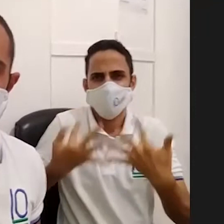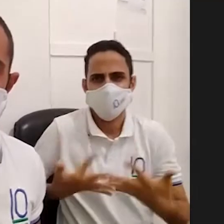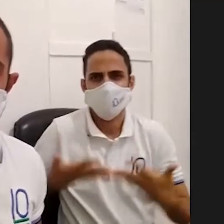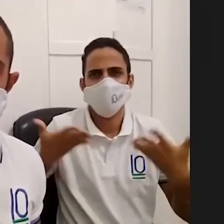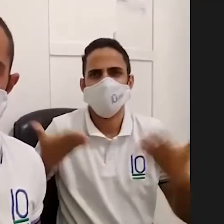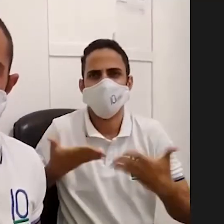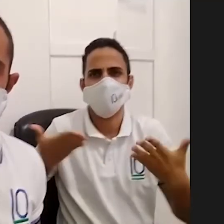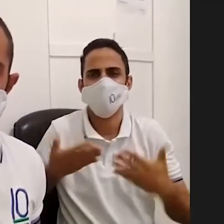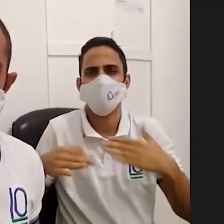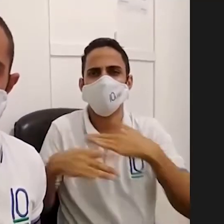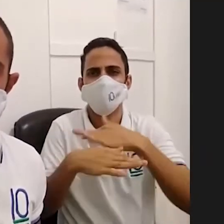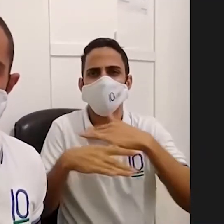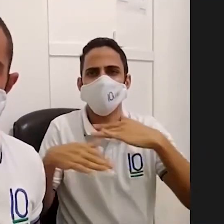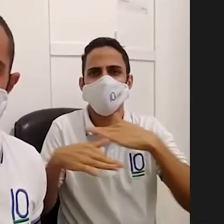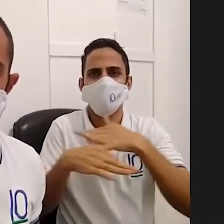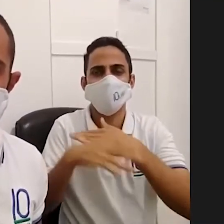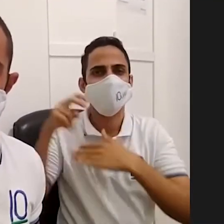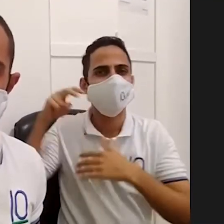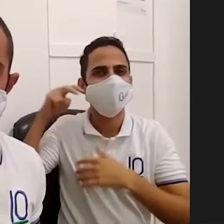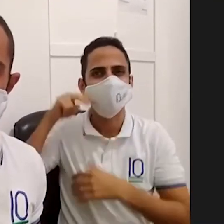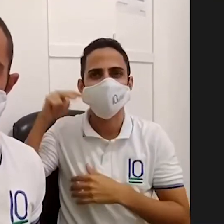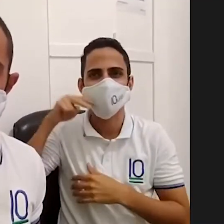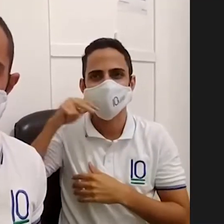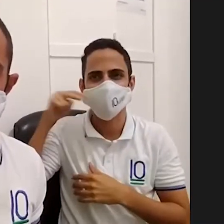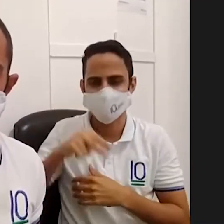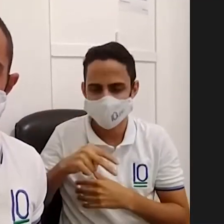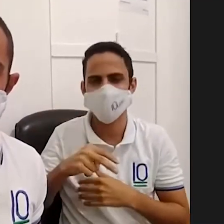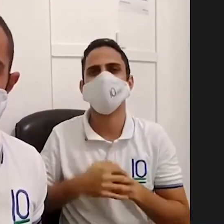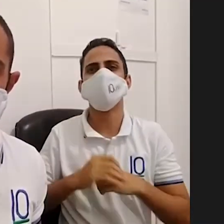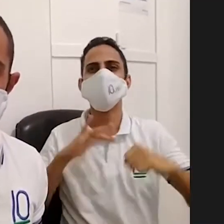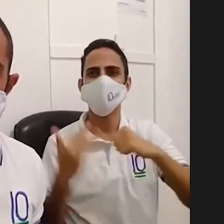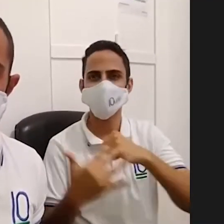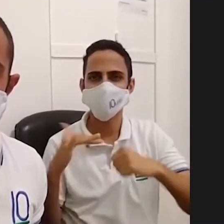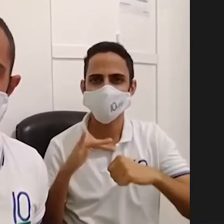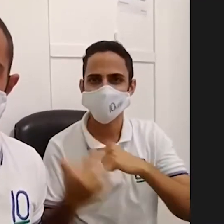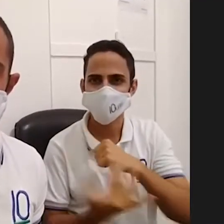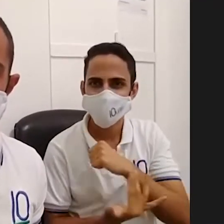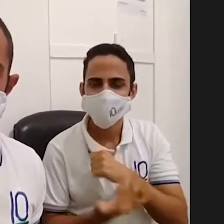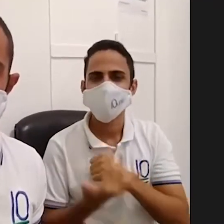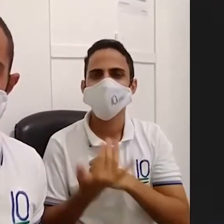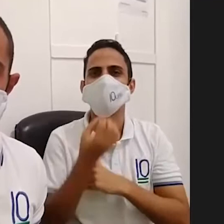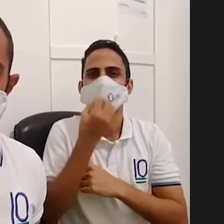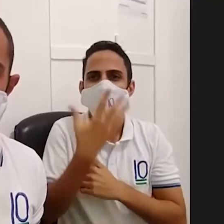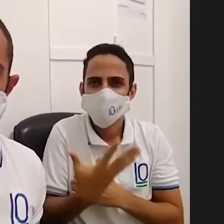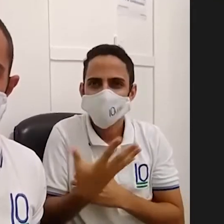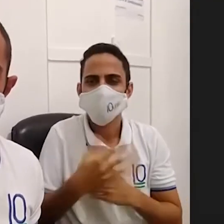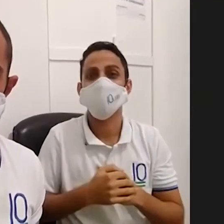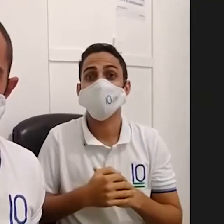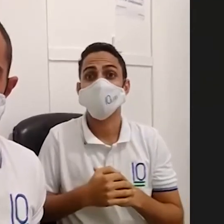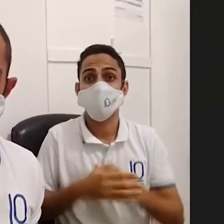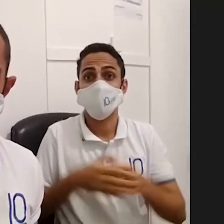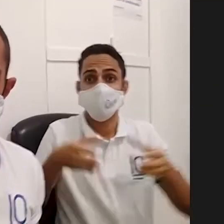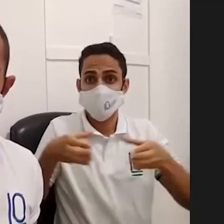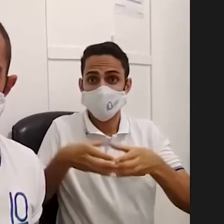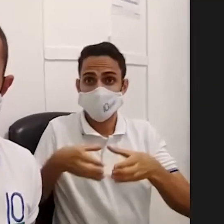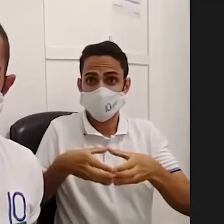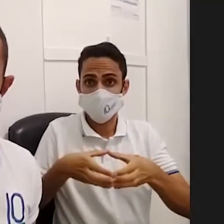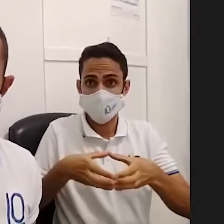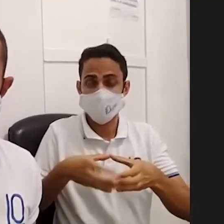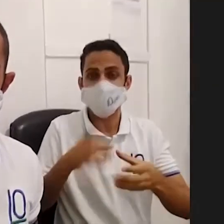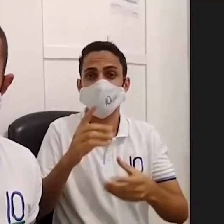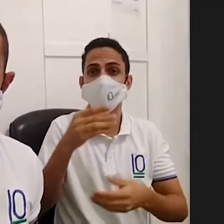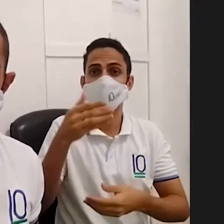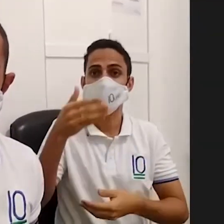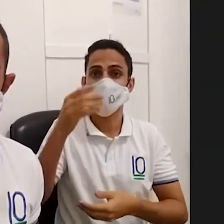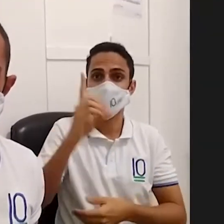população brasileira, através aí das redes sociais e do canal do YouTube. O Coletivo das Iguais, a pré-candidatura Coletiva das Iguais,